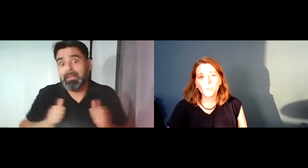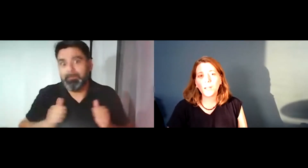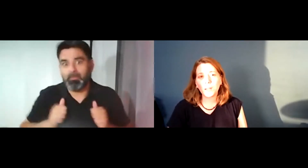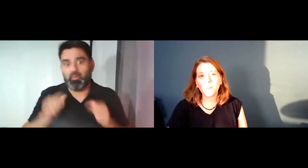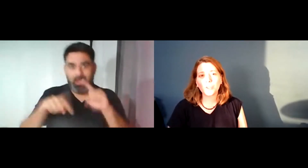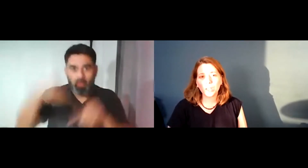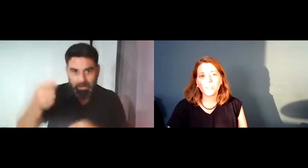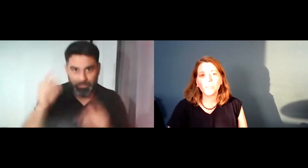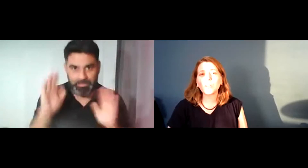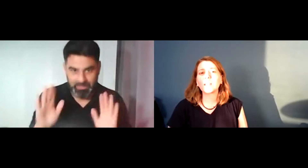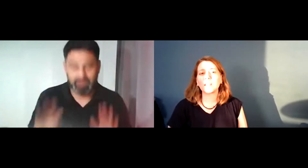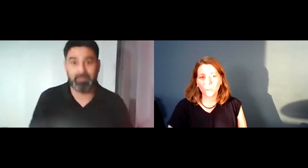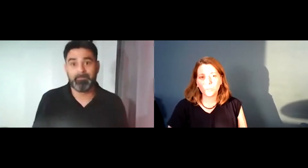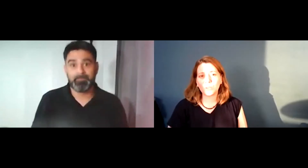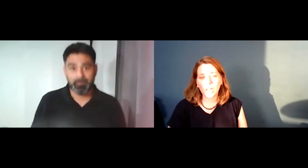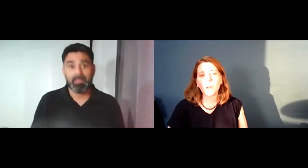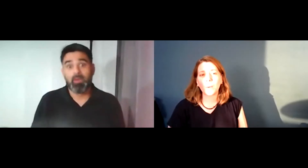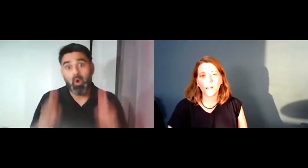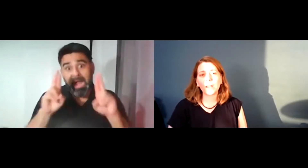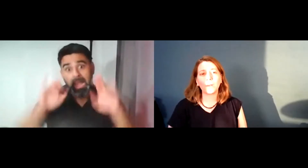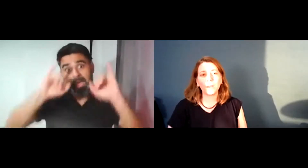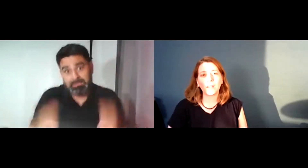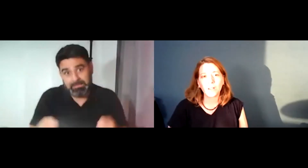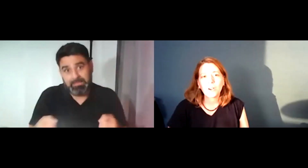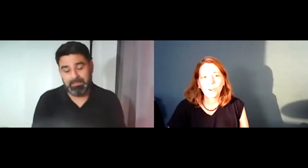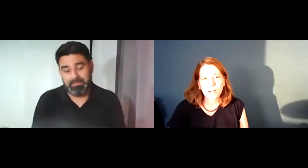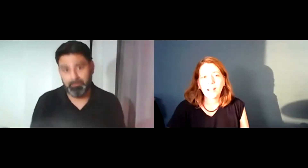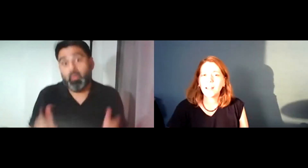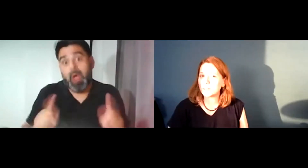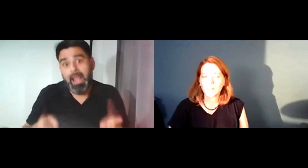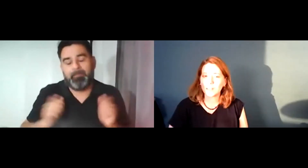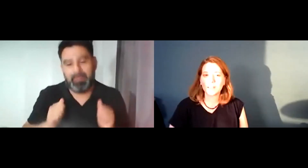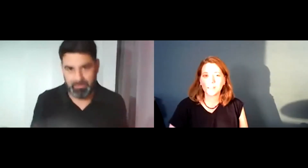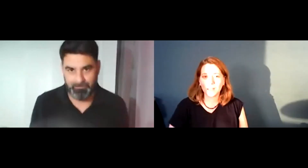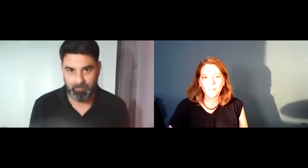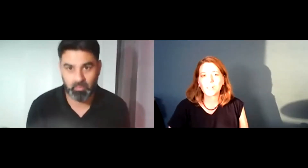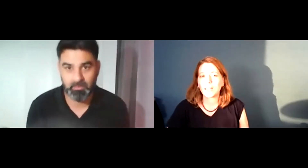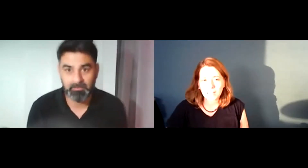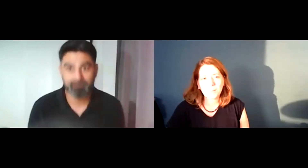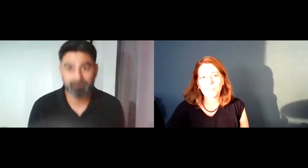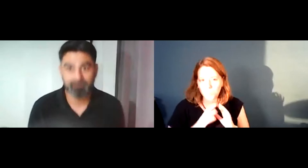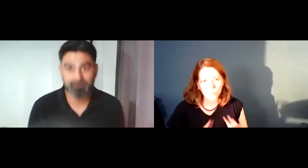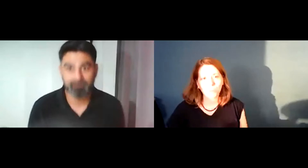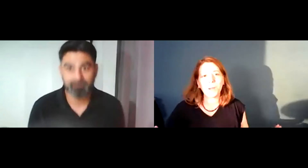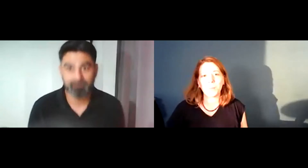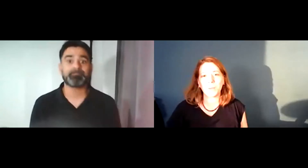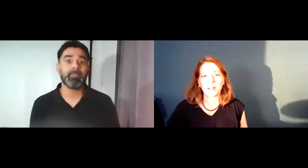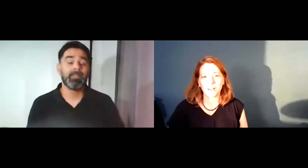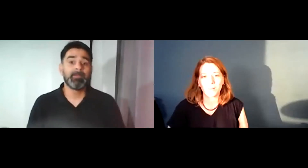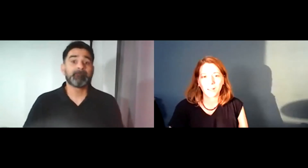en el proyecto este segundo ciclo para el año que viene. Ojalá, nuestras ganas están, ojalá, pero bueno, vamos a esperar a ver qué